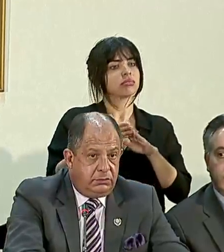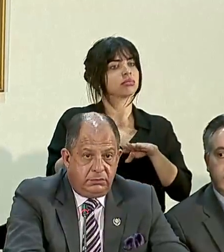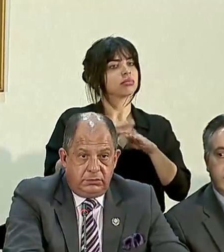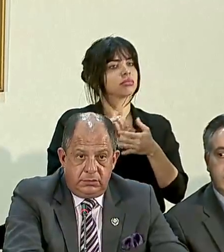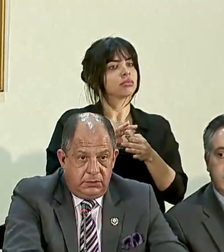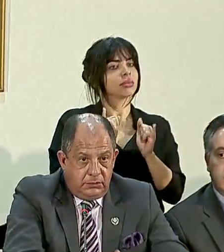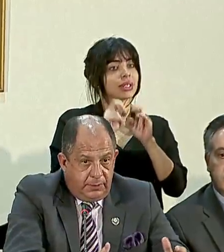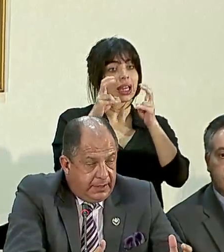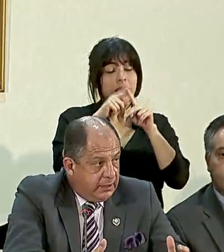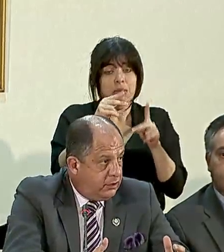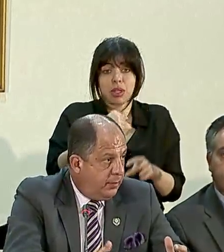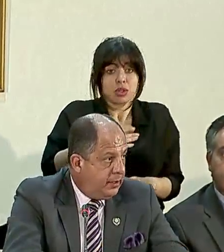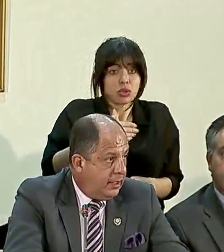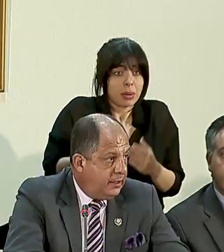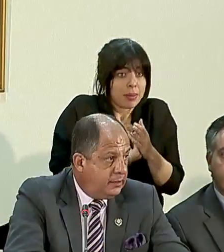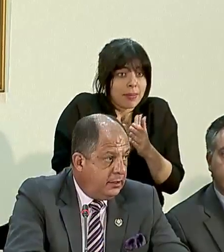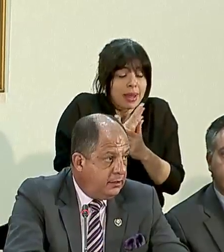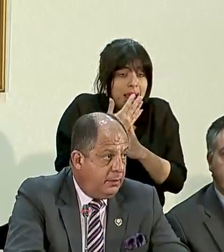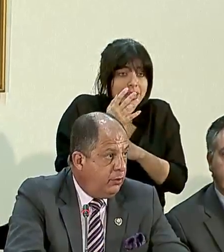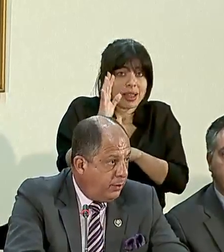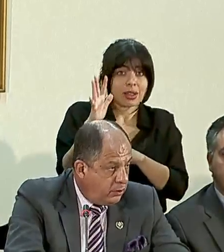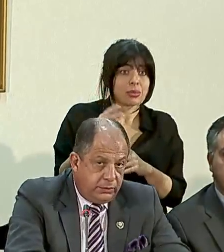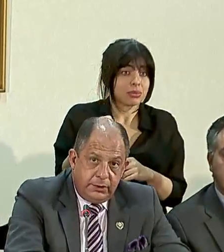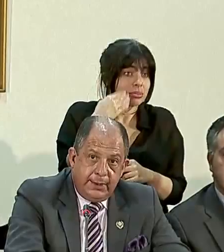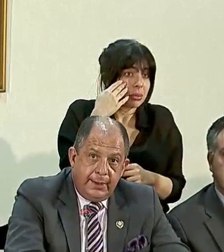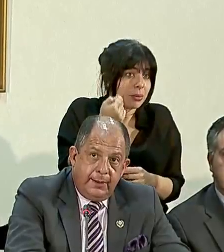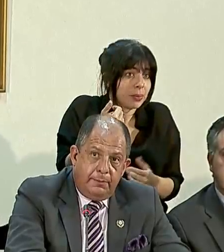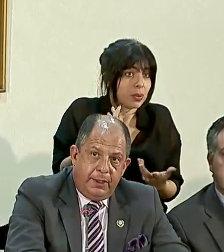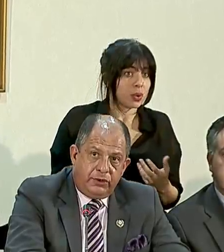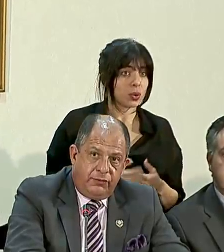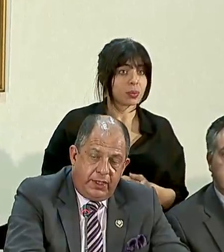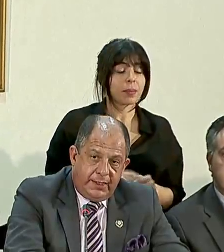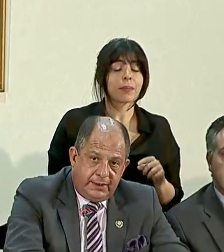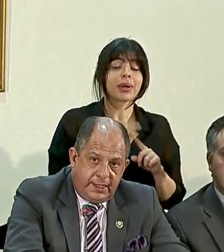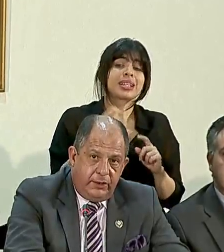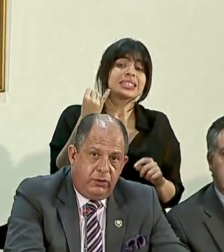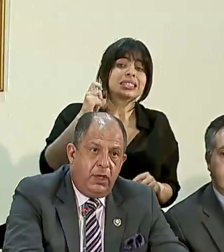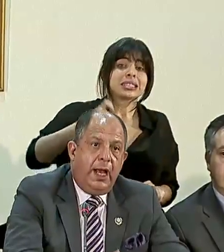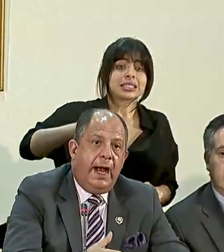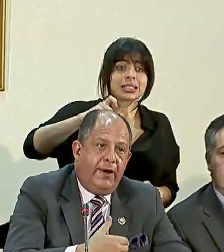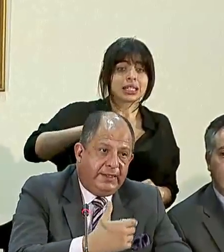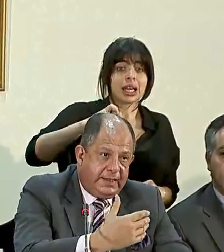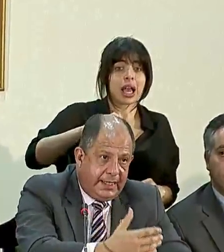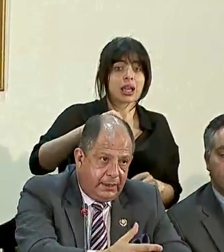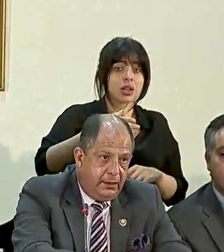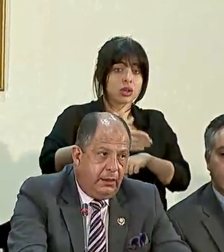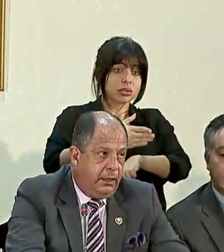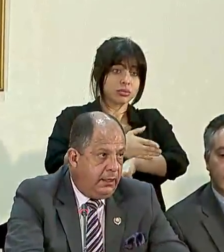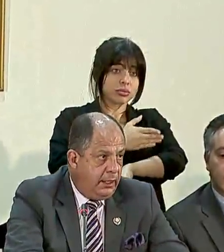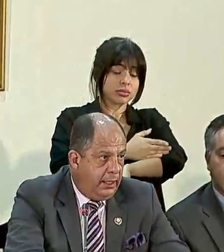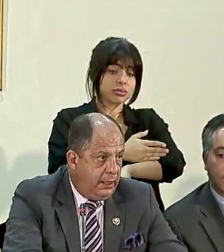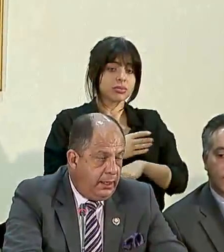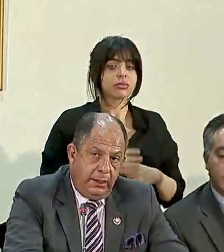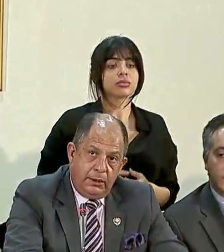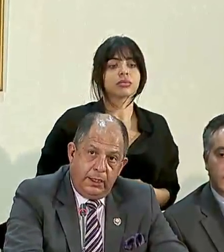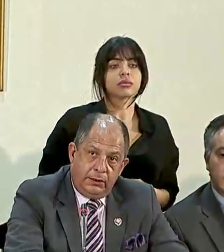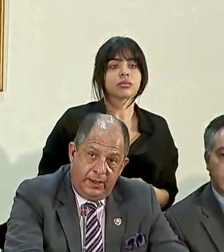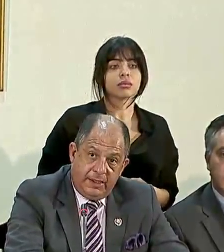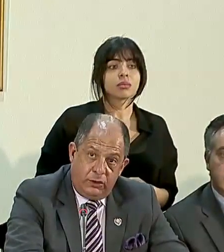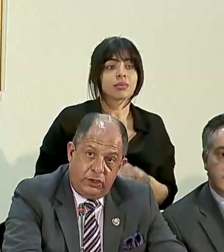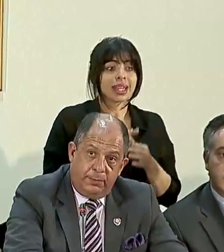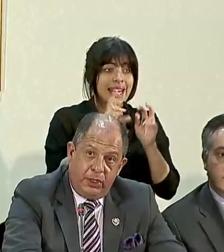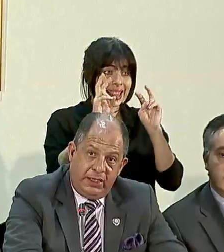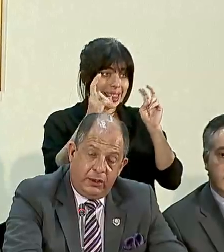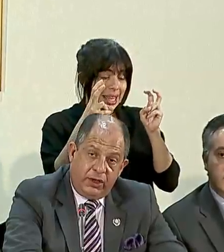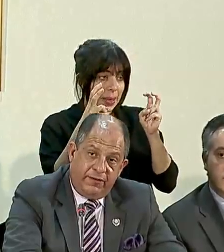yo de plantas ornamentales sé muy poco. Pero si fuera necesario avanzar en